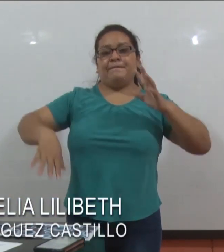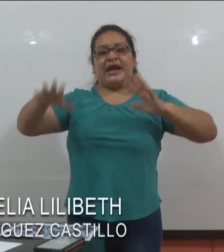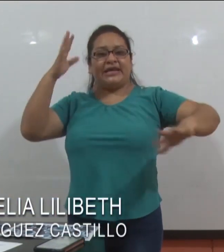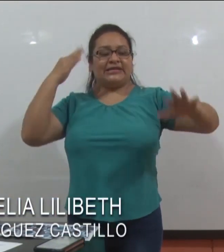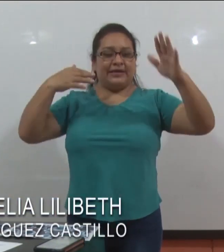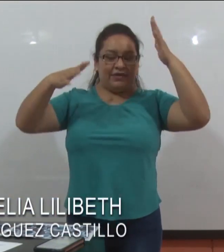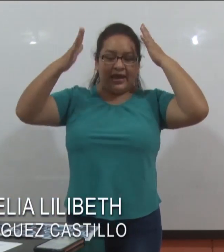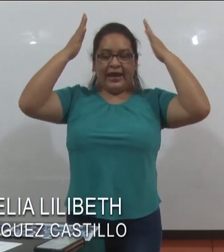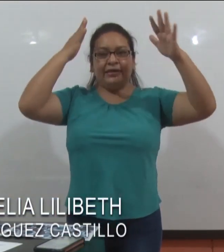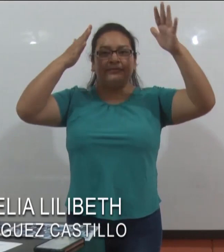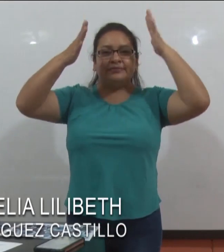Báñese bien.